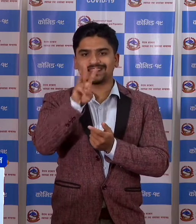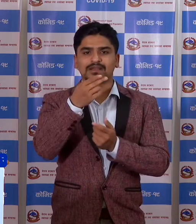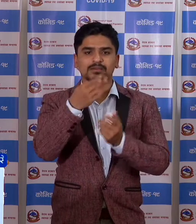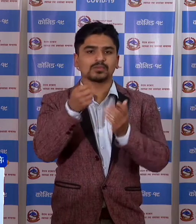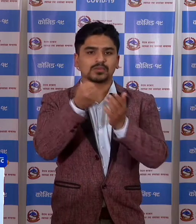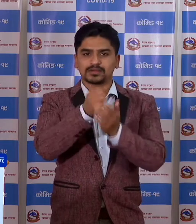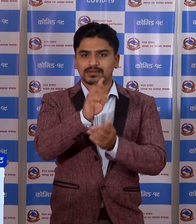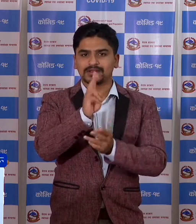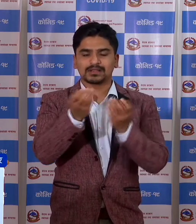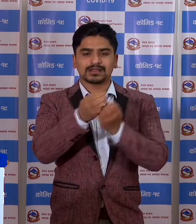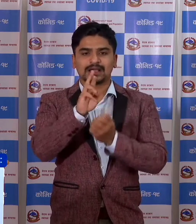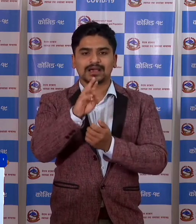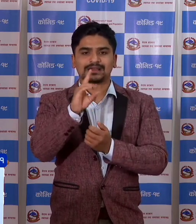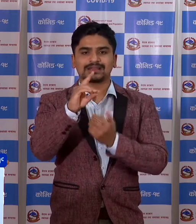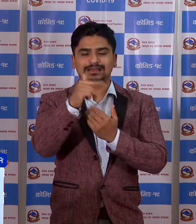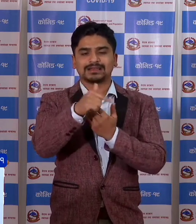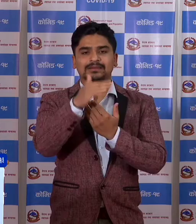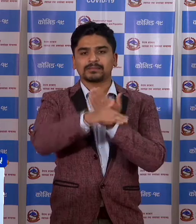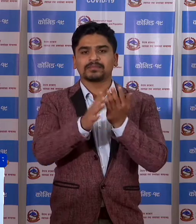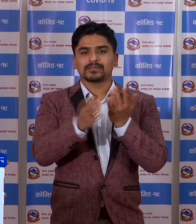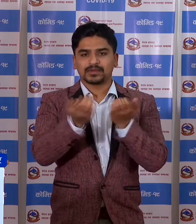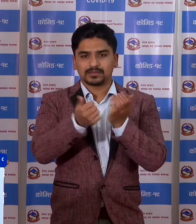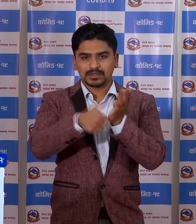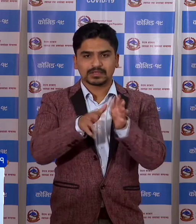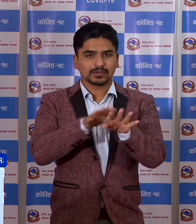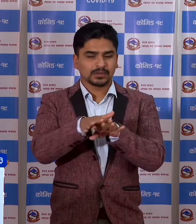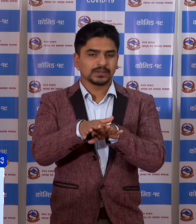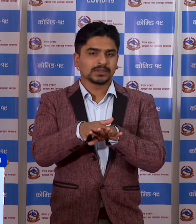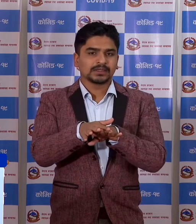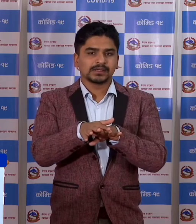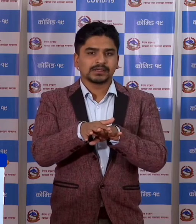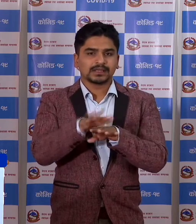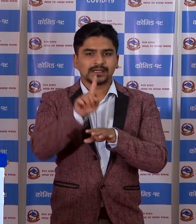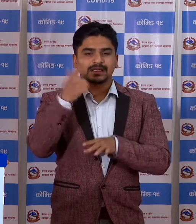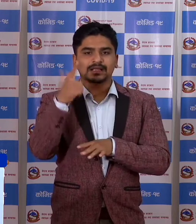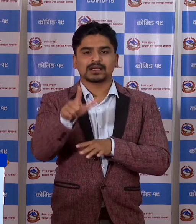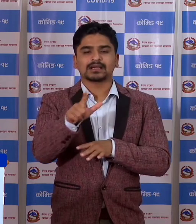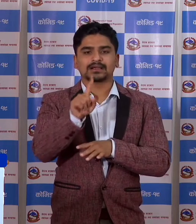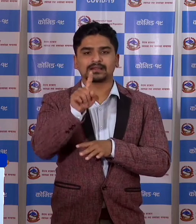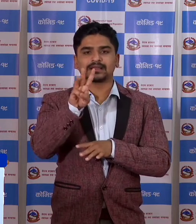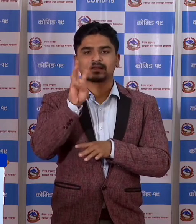छ। त्यसै गरी RDT विधिबाट गरिएका परीक्षणहरूको सङ्ख्या